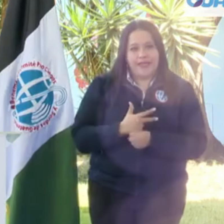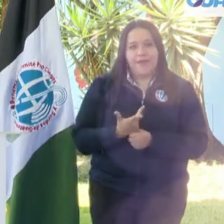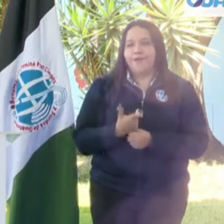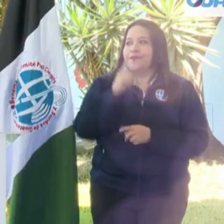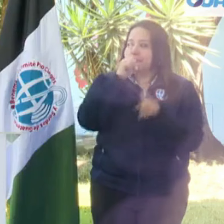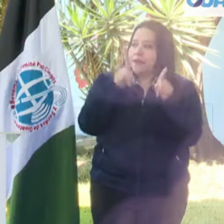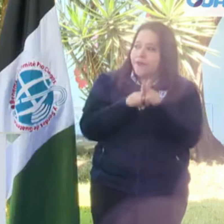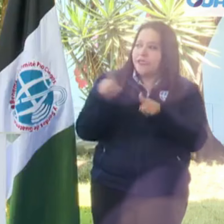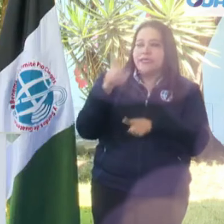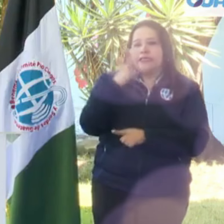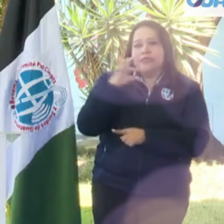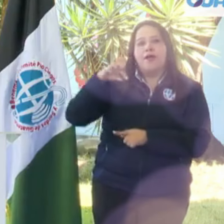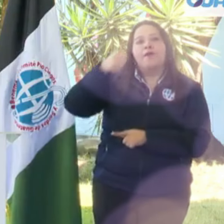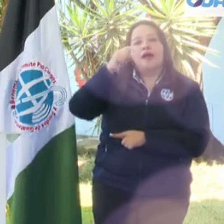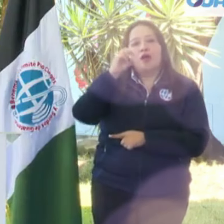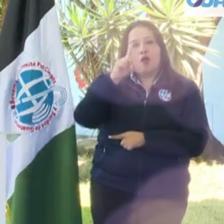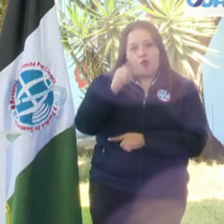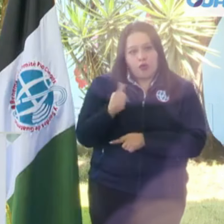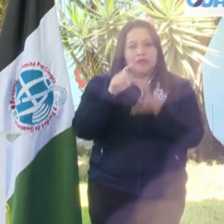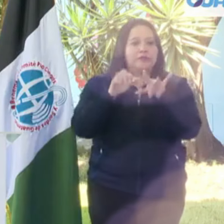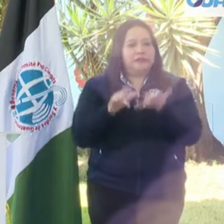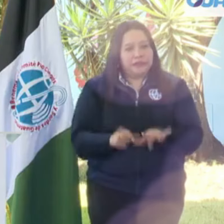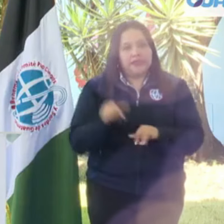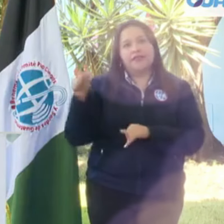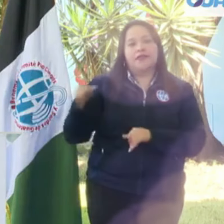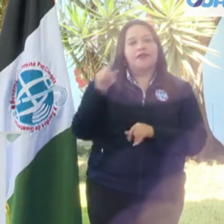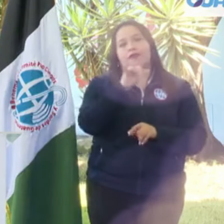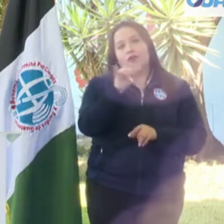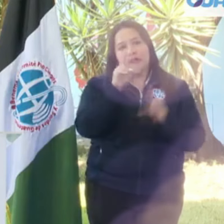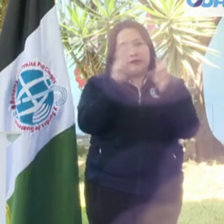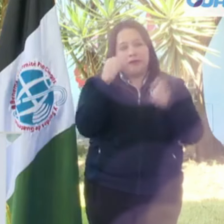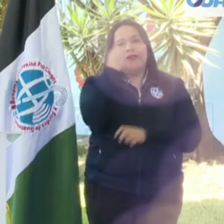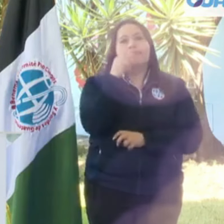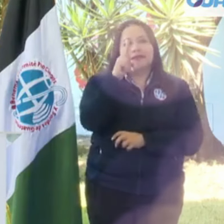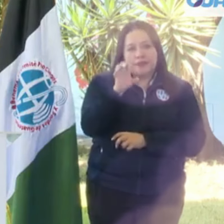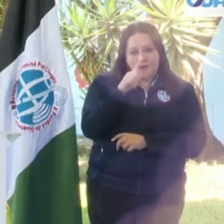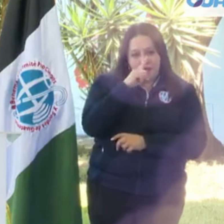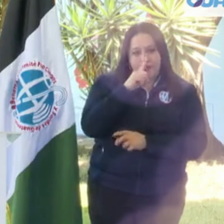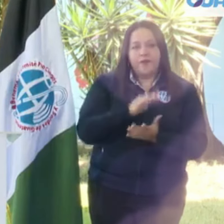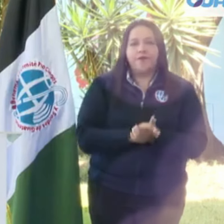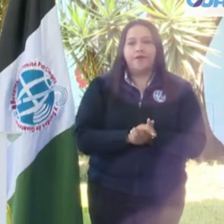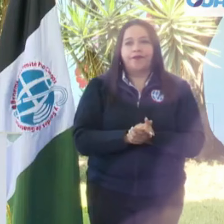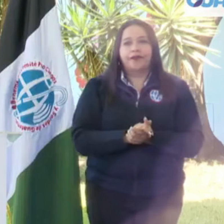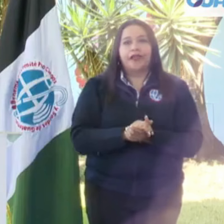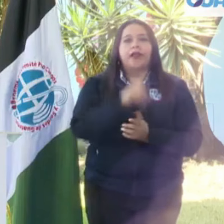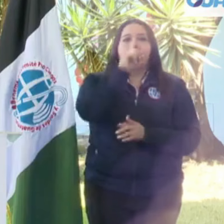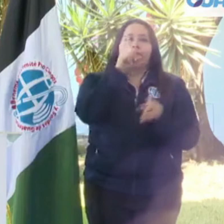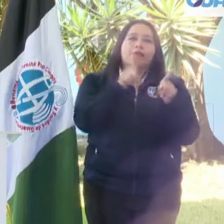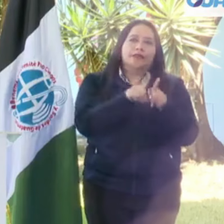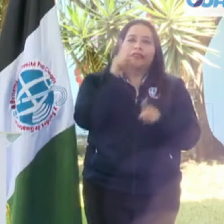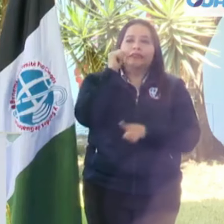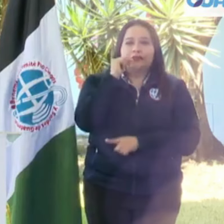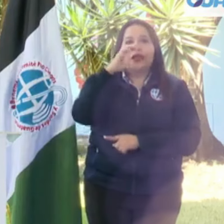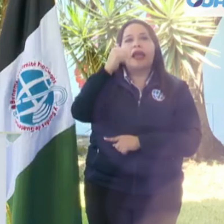Señora Paola Arguijo, Subsecretaria Ejecutiva contra la Violencia Sexual, Explotación y Trata de Personas. Señor